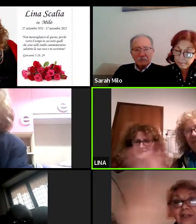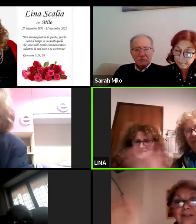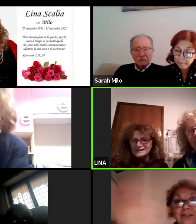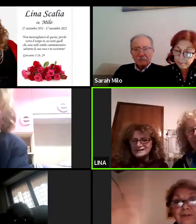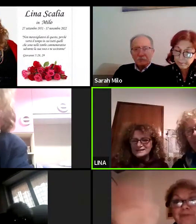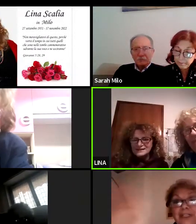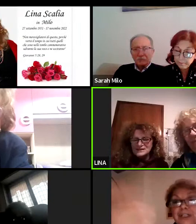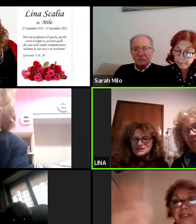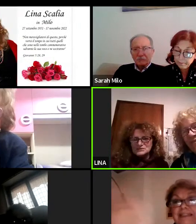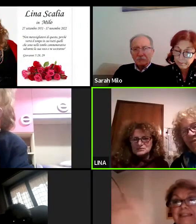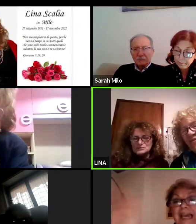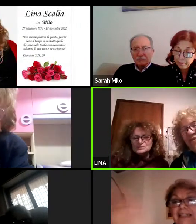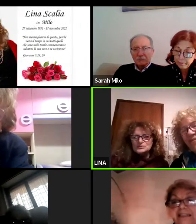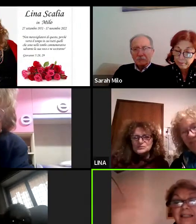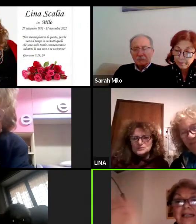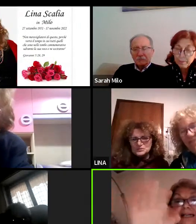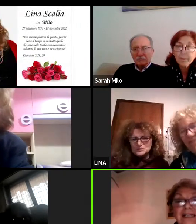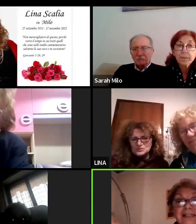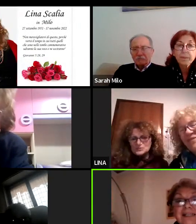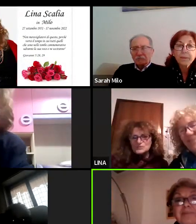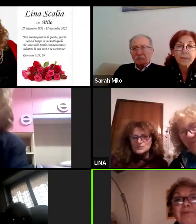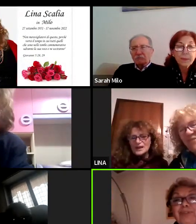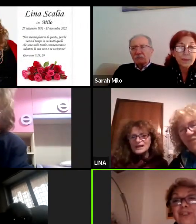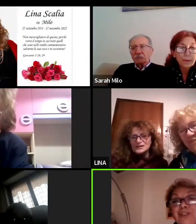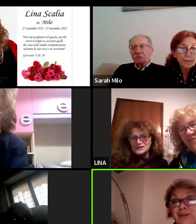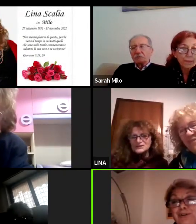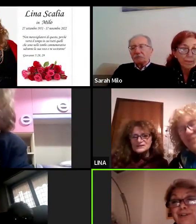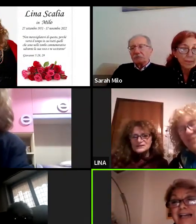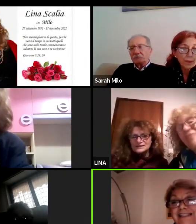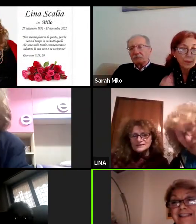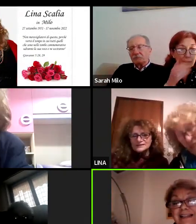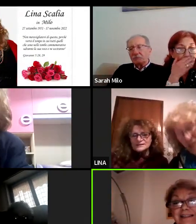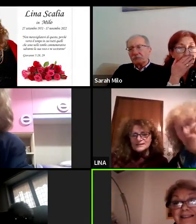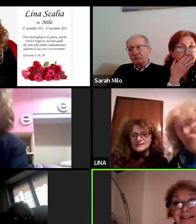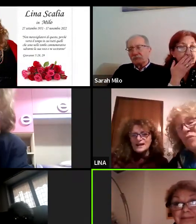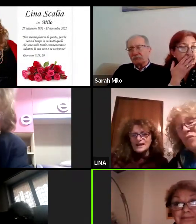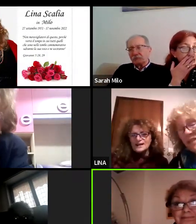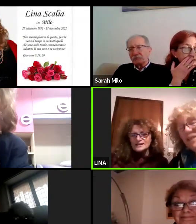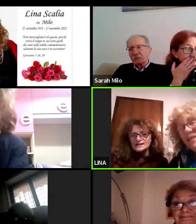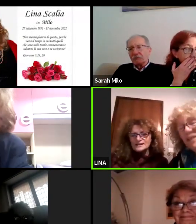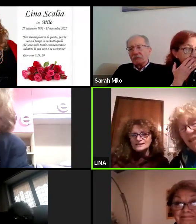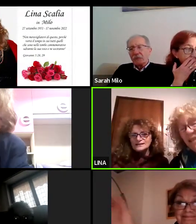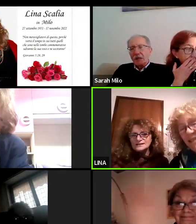Sono felice di vederti anche se in brutte circostanze